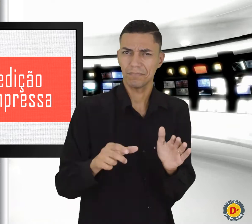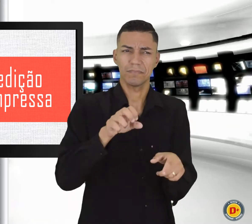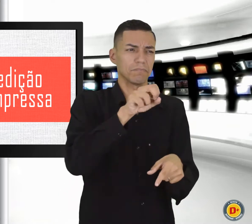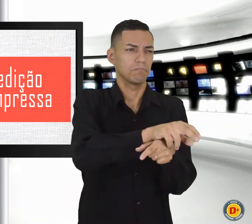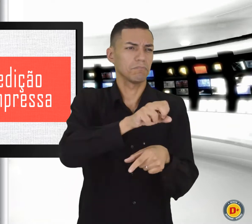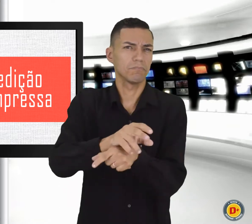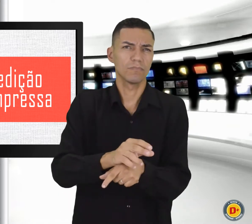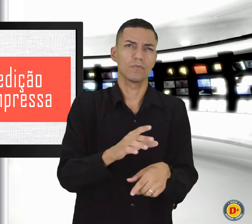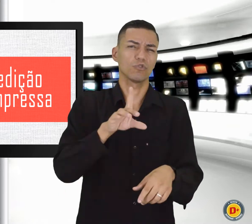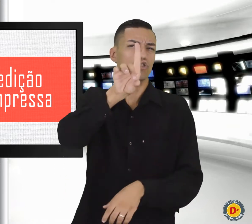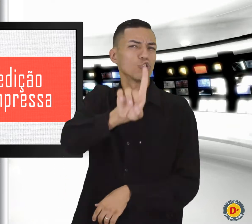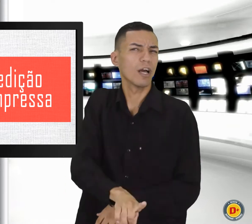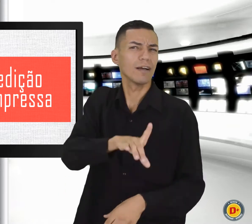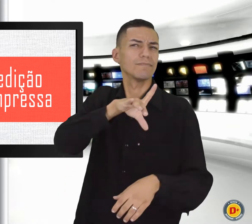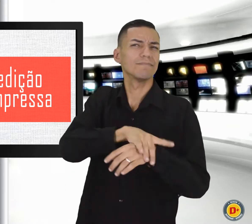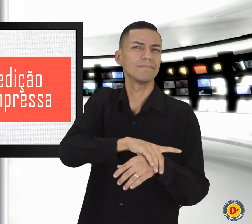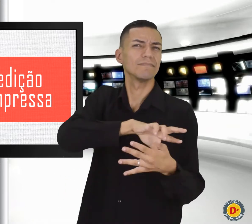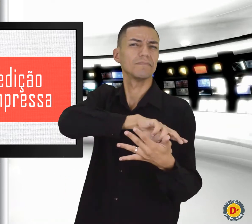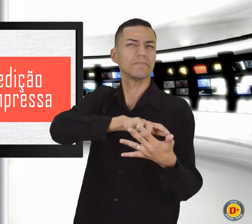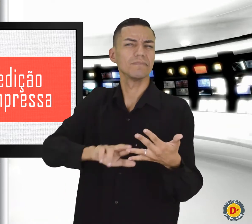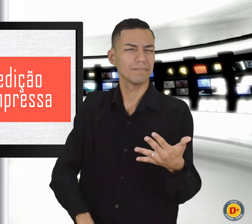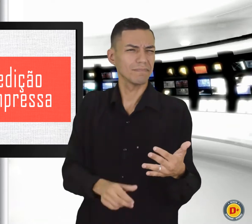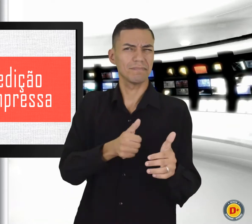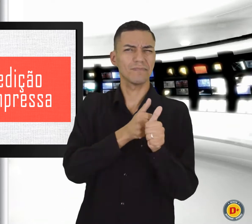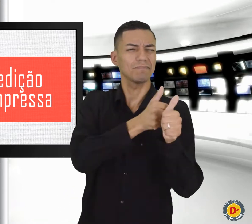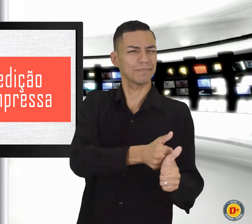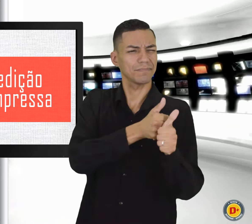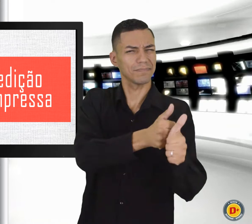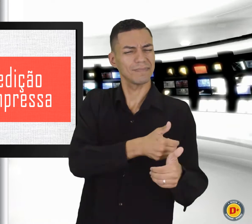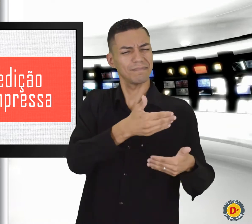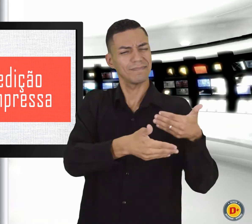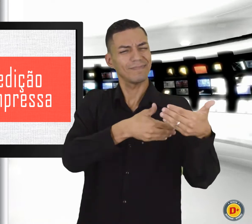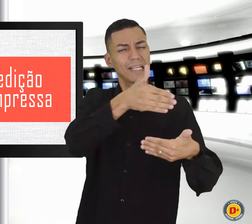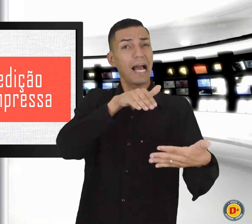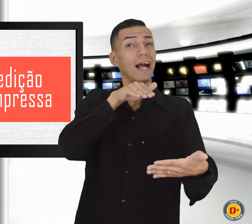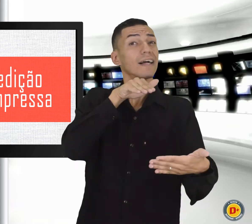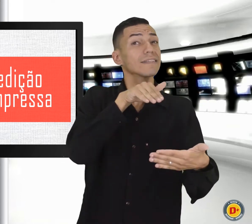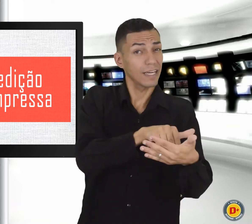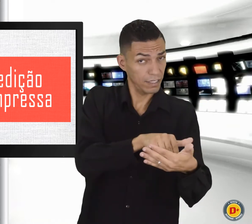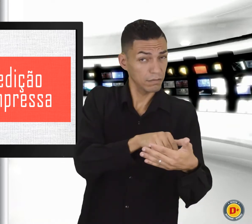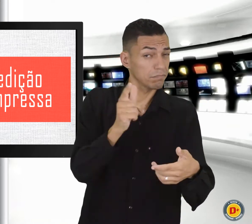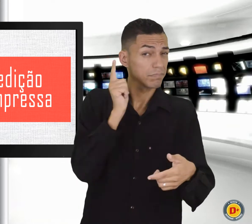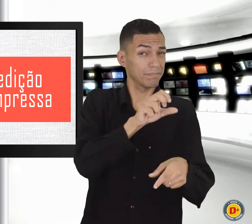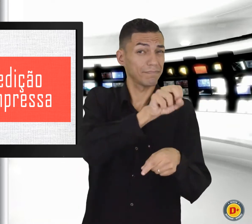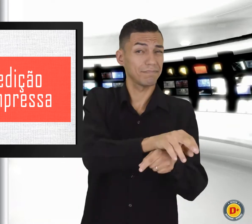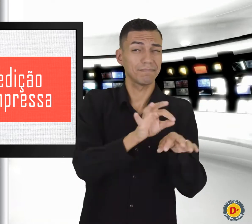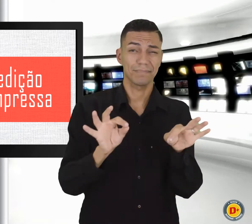trabalho, acompanhamento temporário e término da consultoria. Como prática,